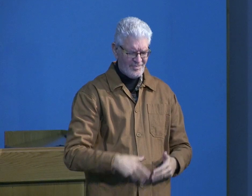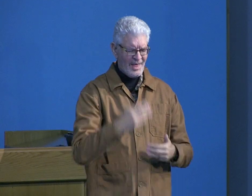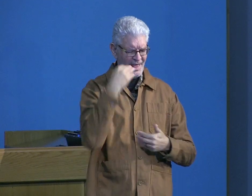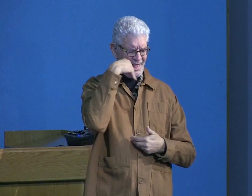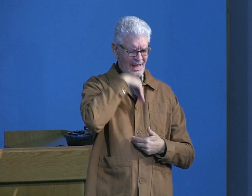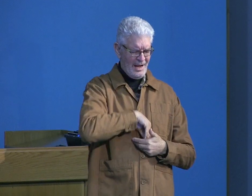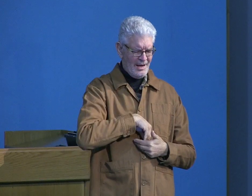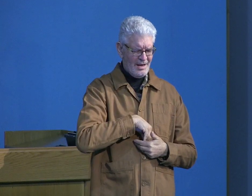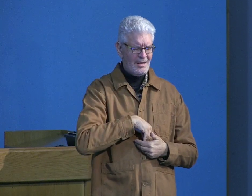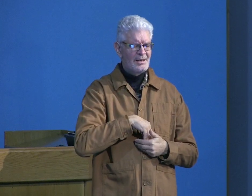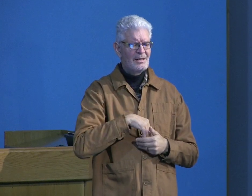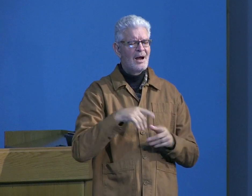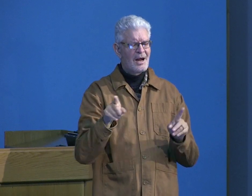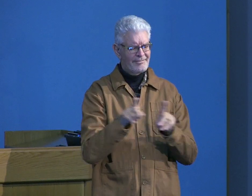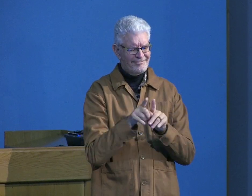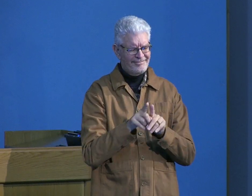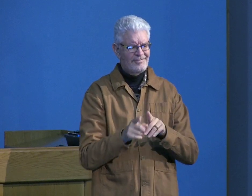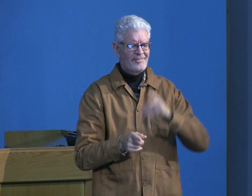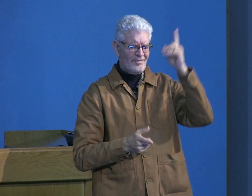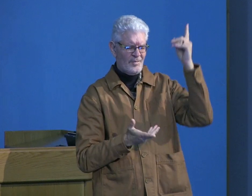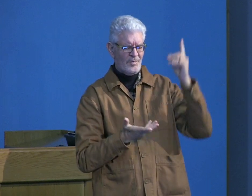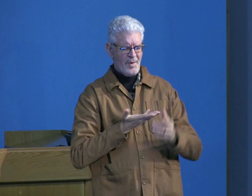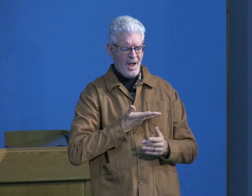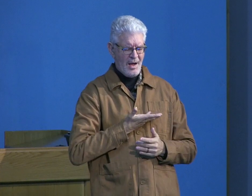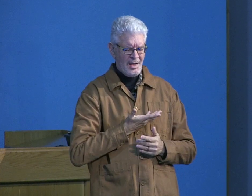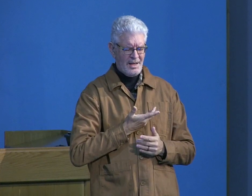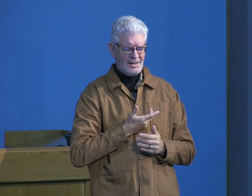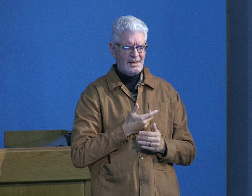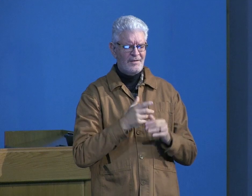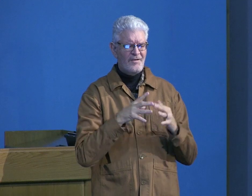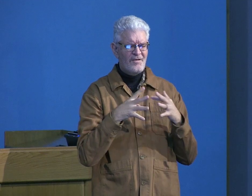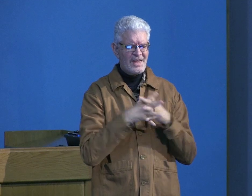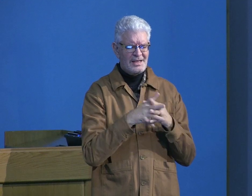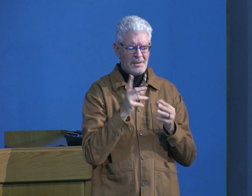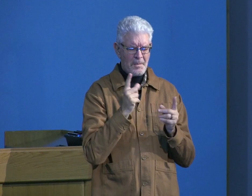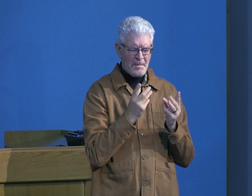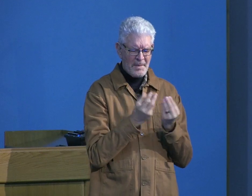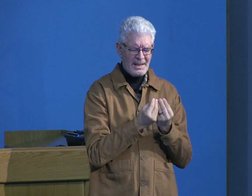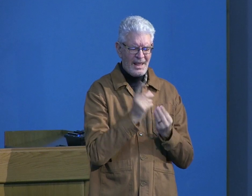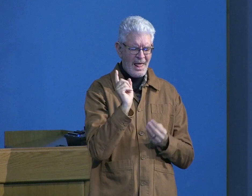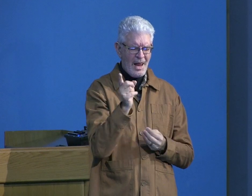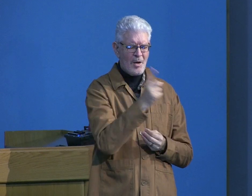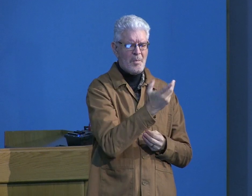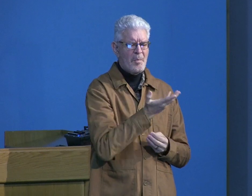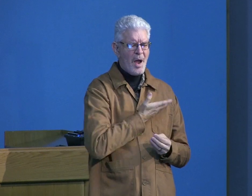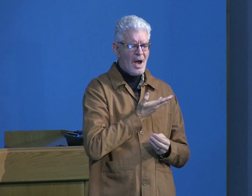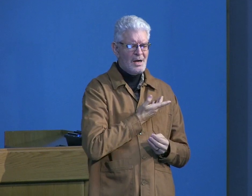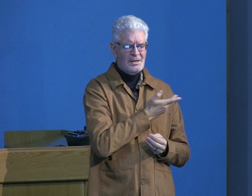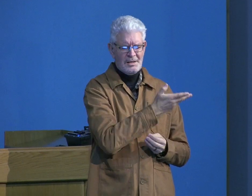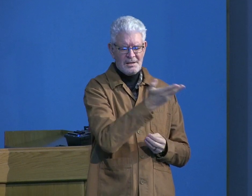is Jesus. En ons dieselfde met God die Vader. Wees saam met elke